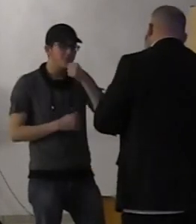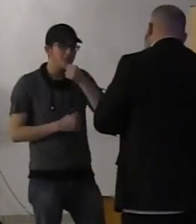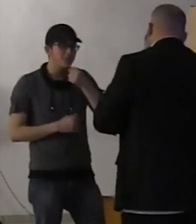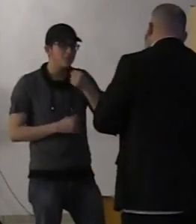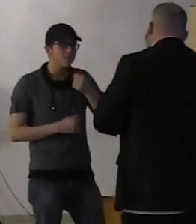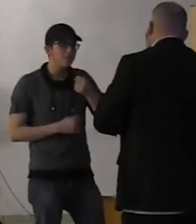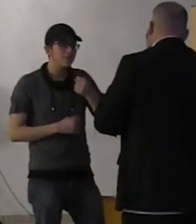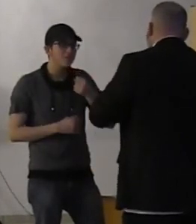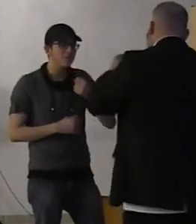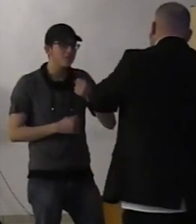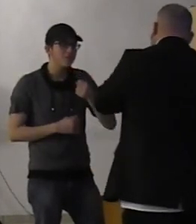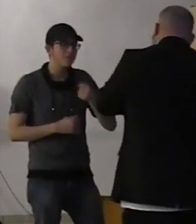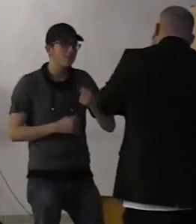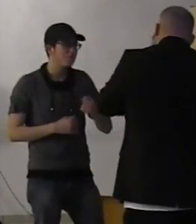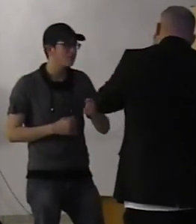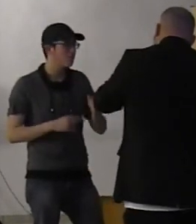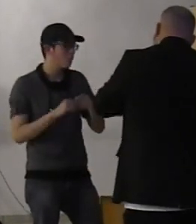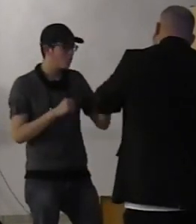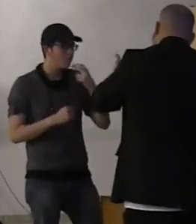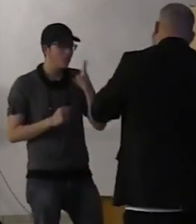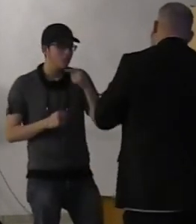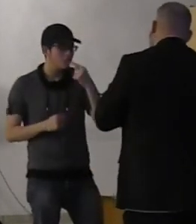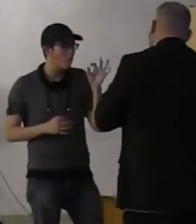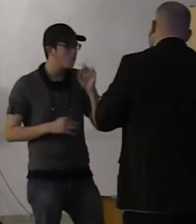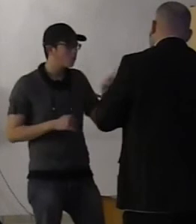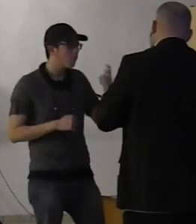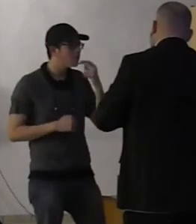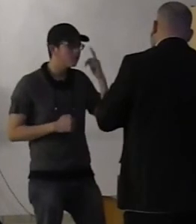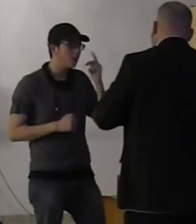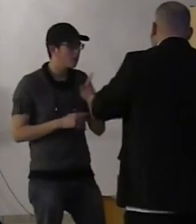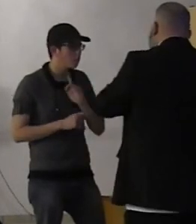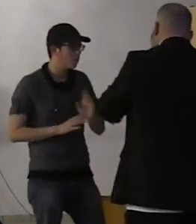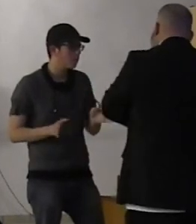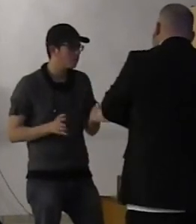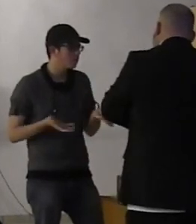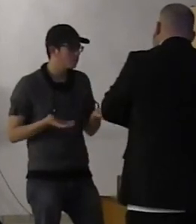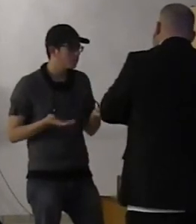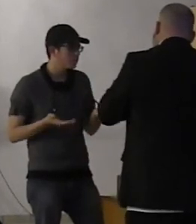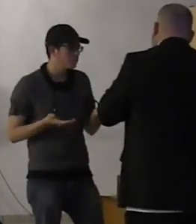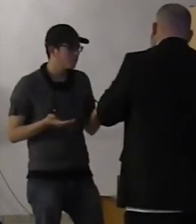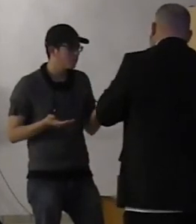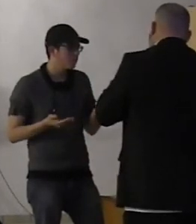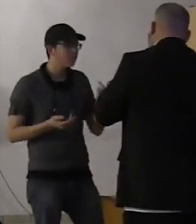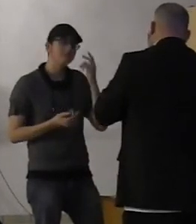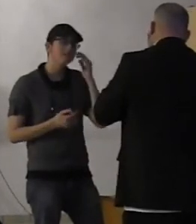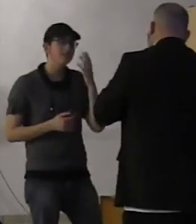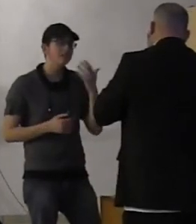Allah. Muss sie nicht, sie kann das, wenn du das übersetzt, kann sie sagen. Oder außer sie möchte das sagen.